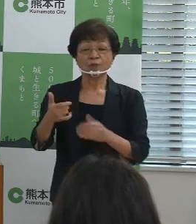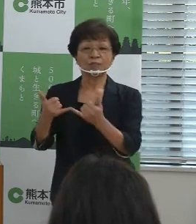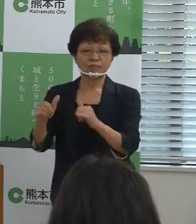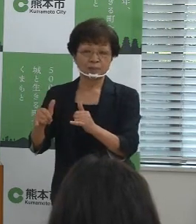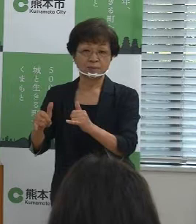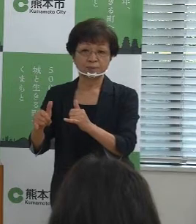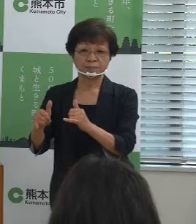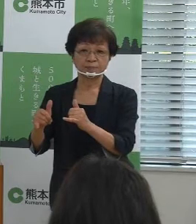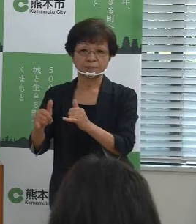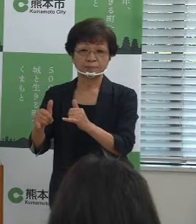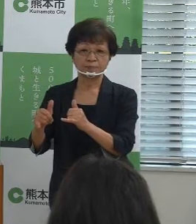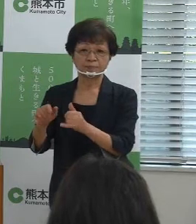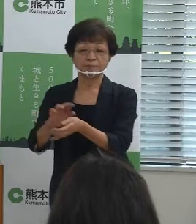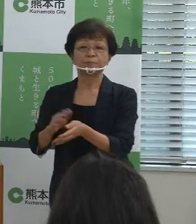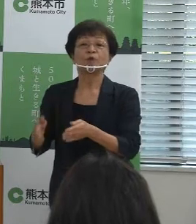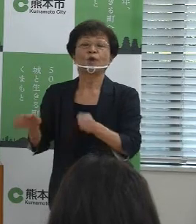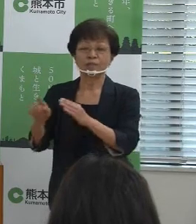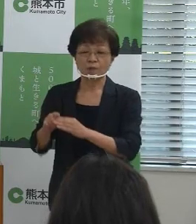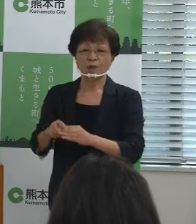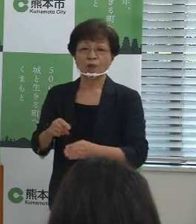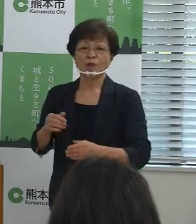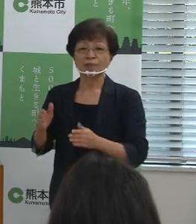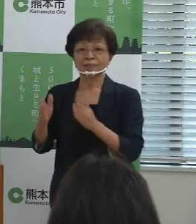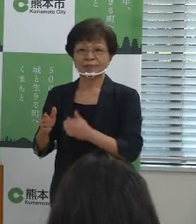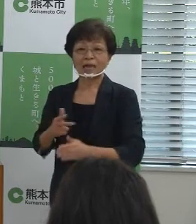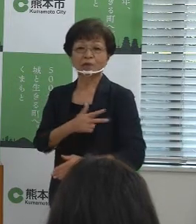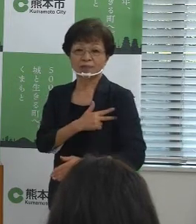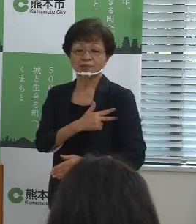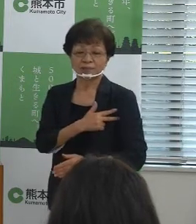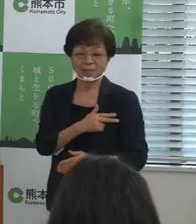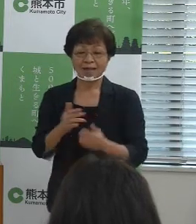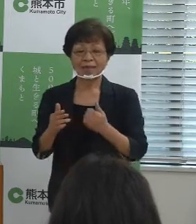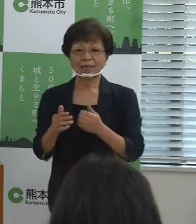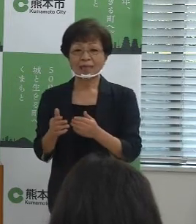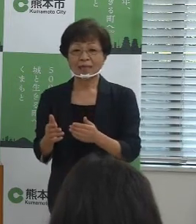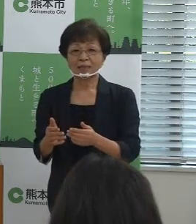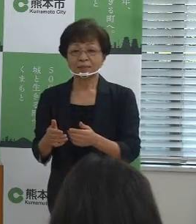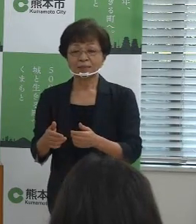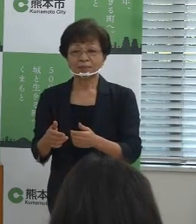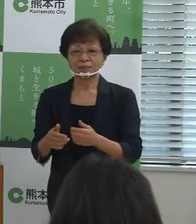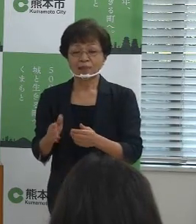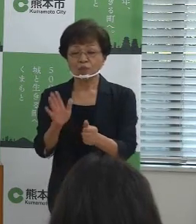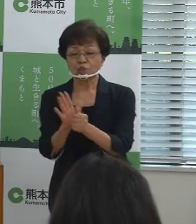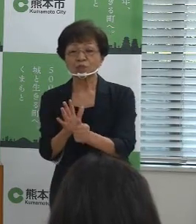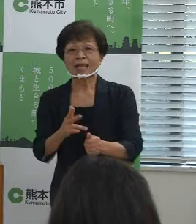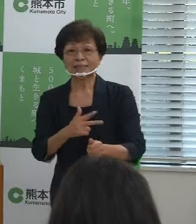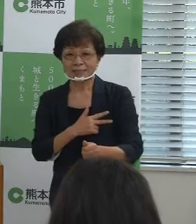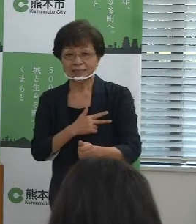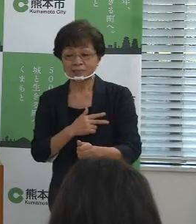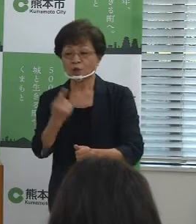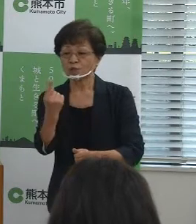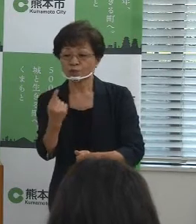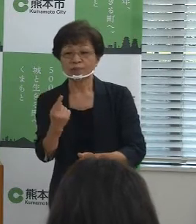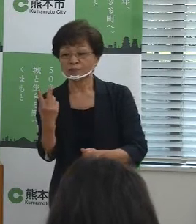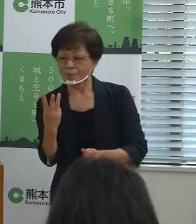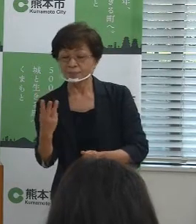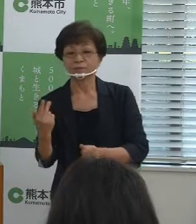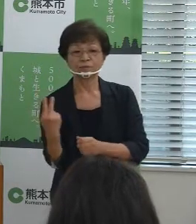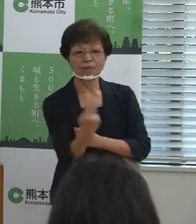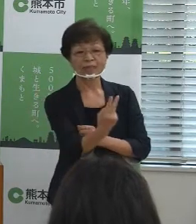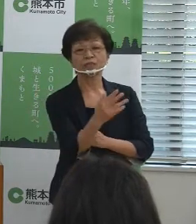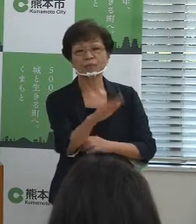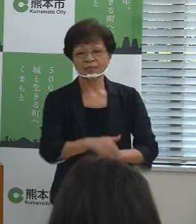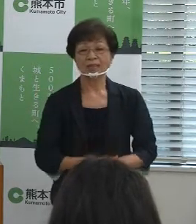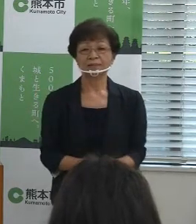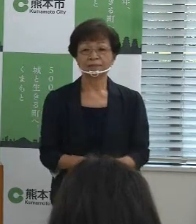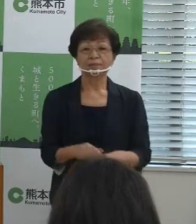の看護師1名および助産師1名を派遣いたしました。また応急給水活動支援